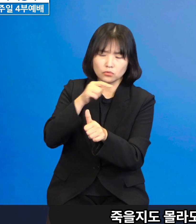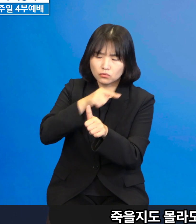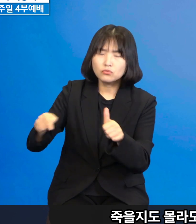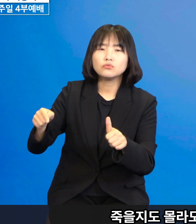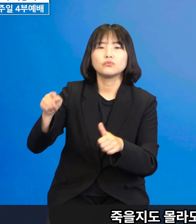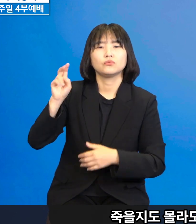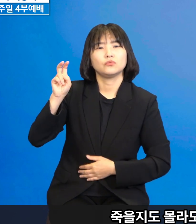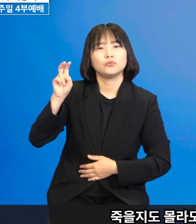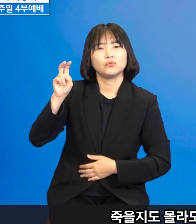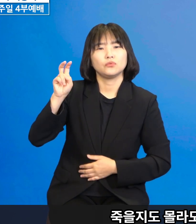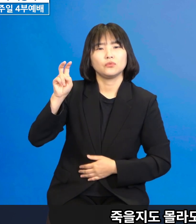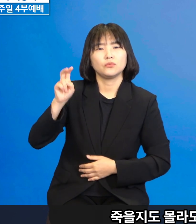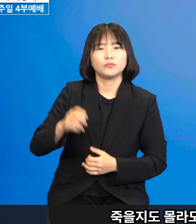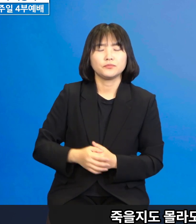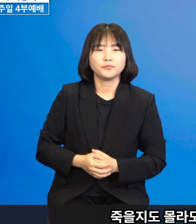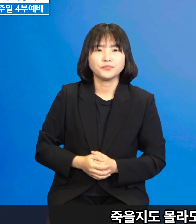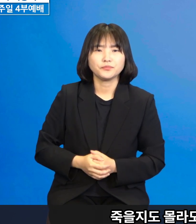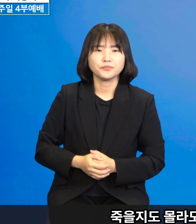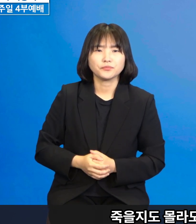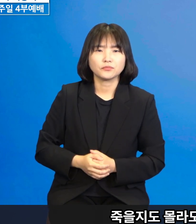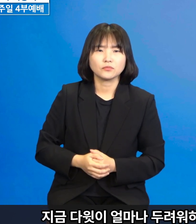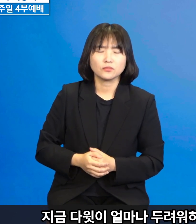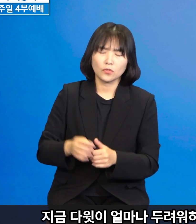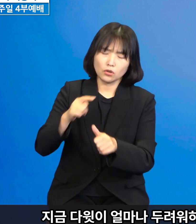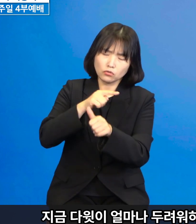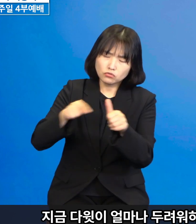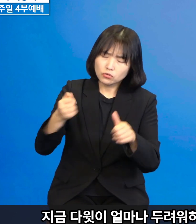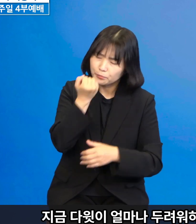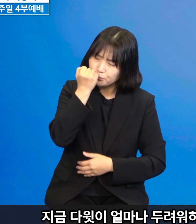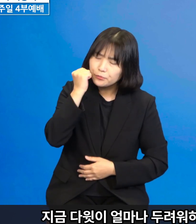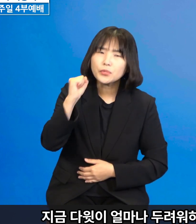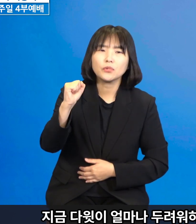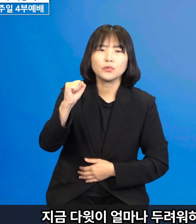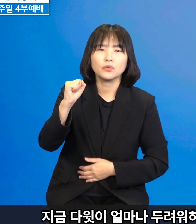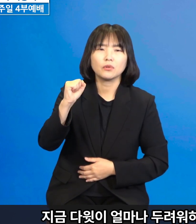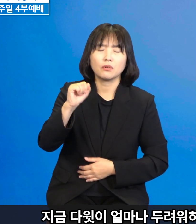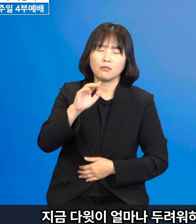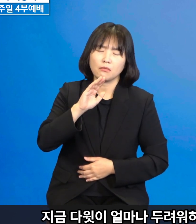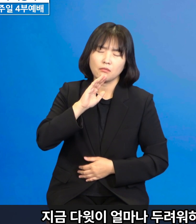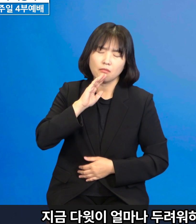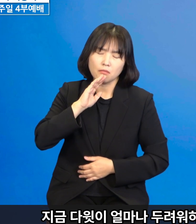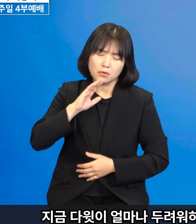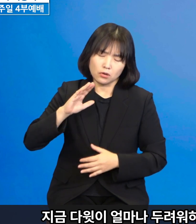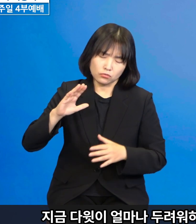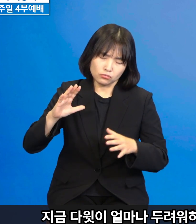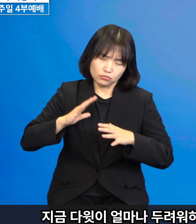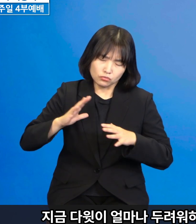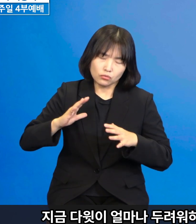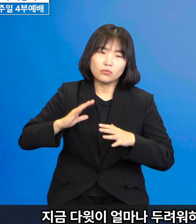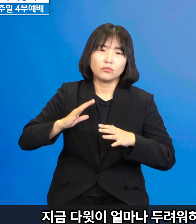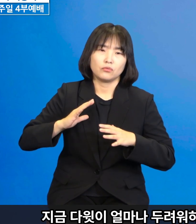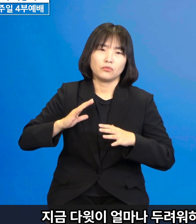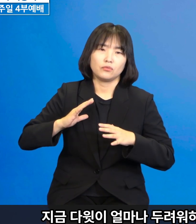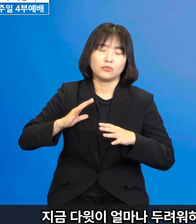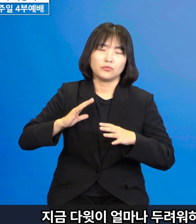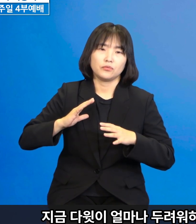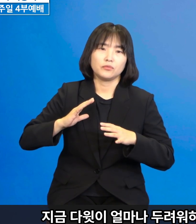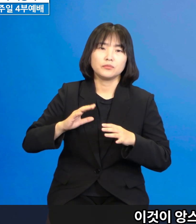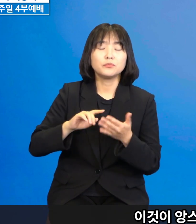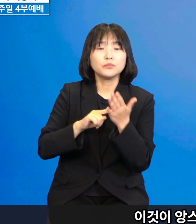거야. 죽을지도 몰라도 아니고요, 죽을 거야. 지금 다윗이 얼마나 두려워하고 있는지를 볼 수 있는